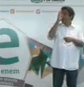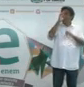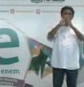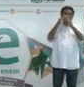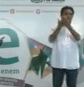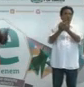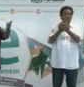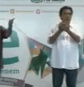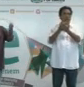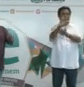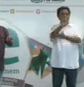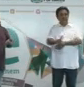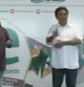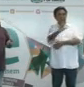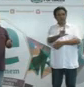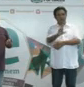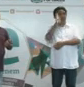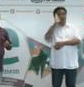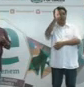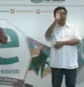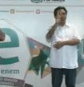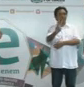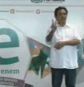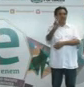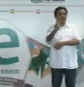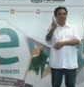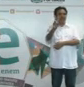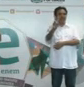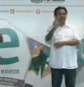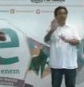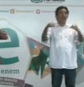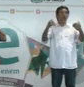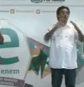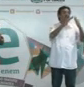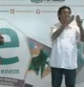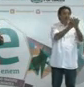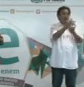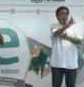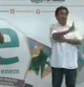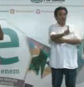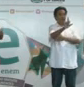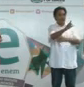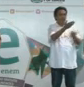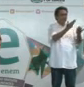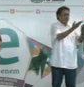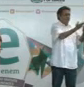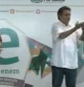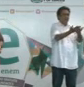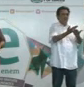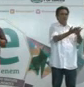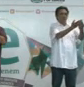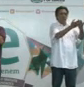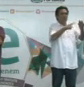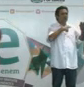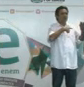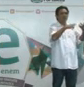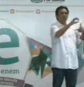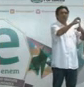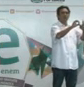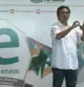escolas literárias, principalmente para o vestibular. Quais as escolas literárias que mais aparecem no